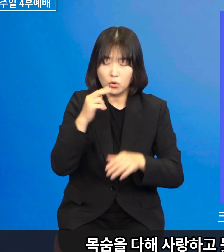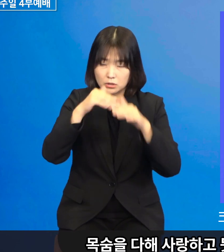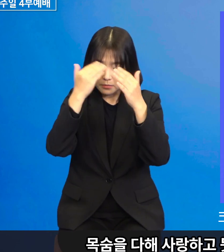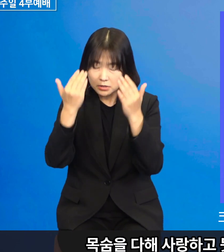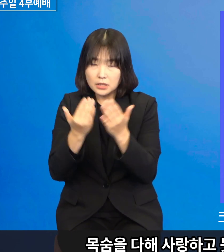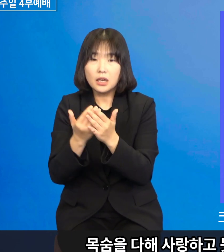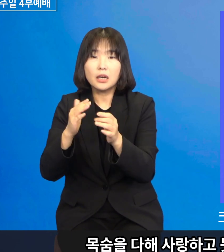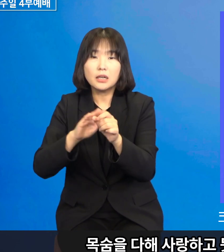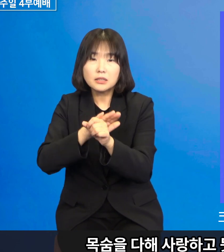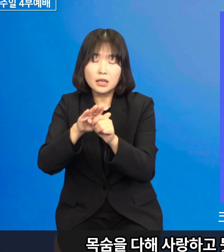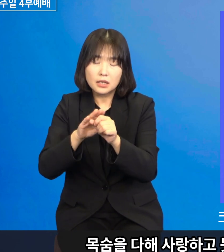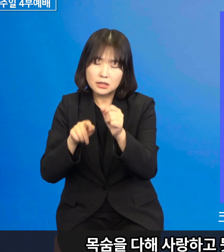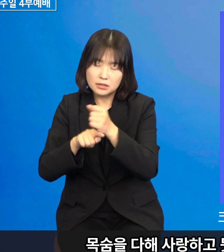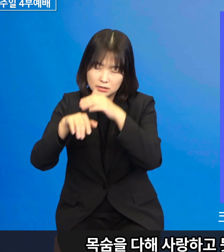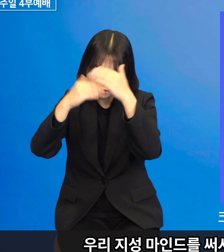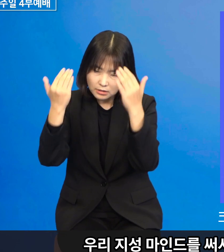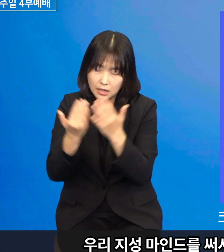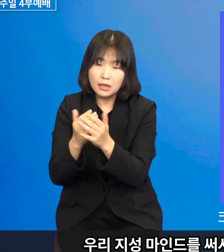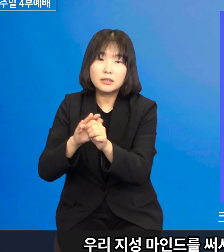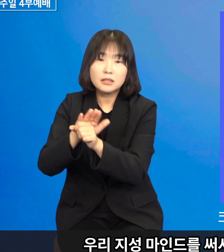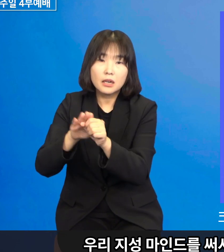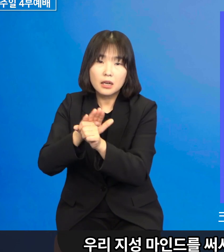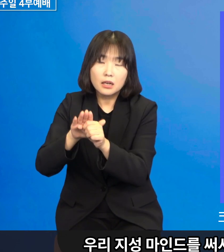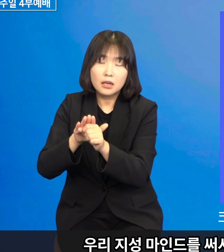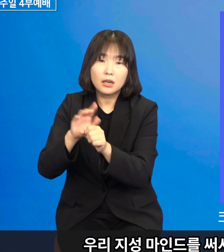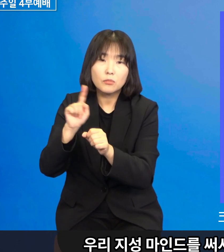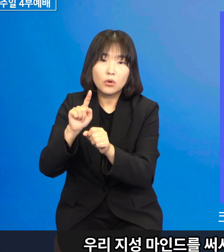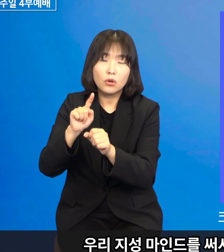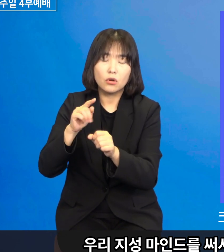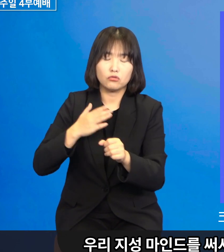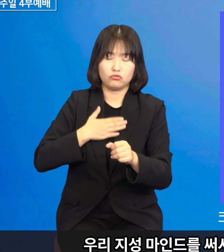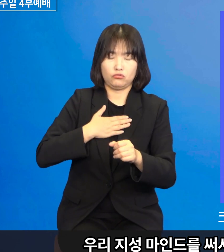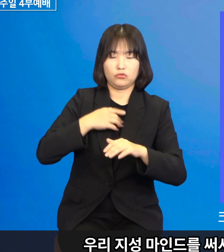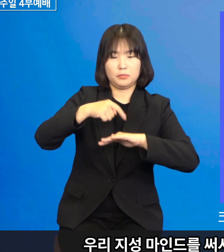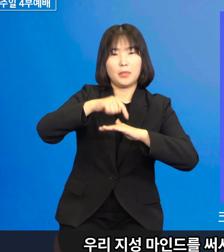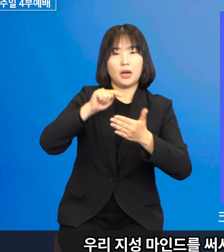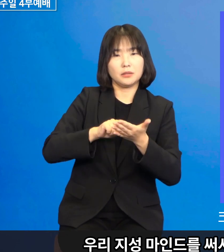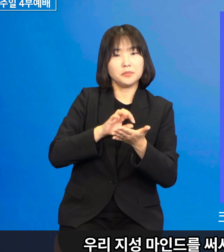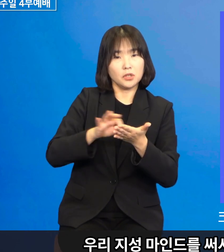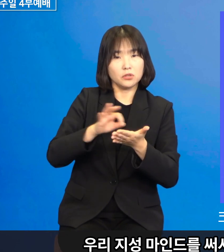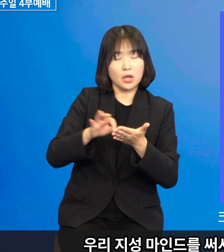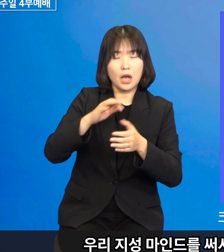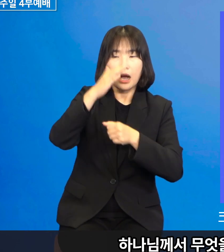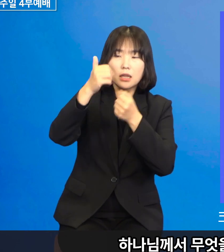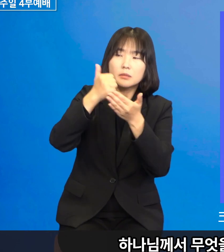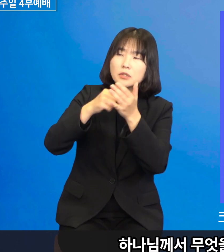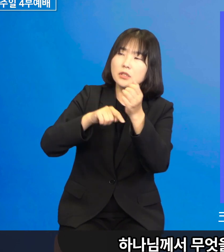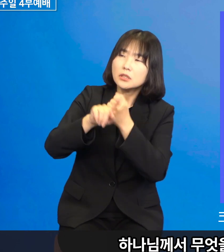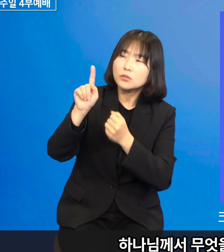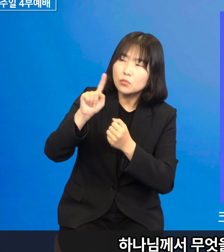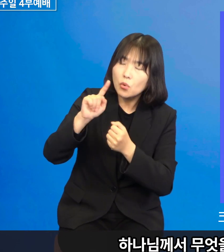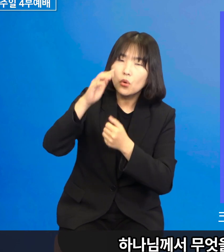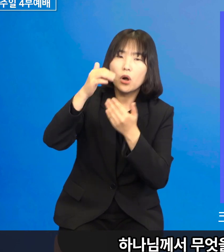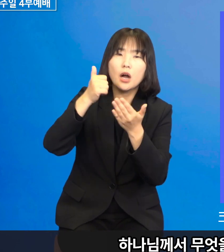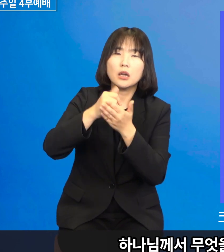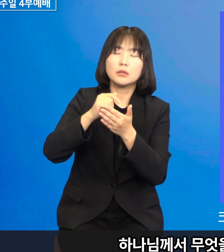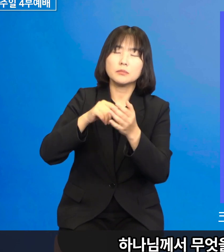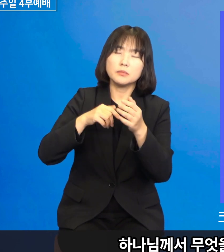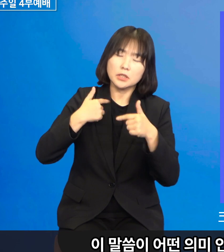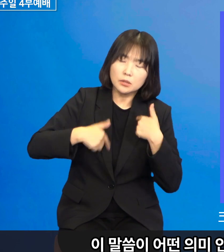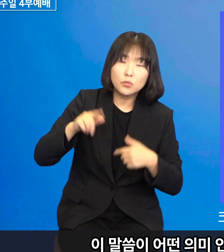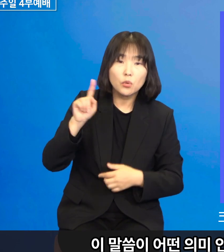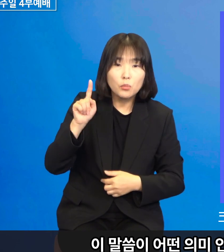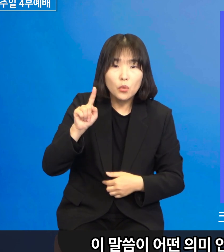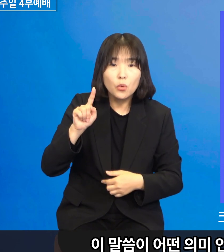사랑하고 뜻을 다해 사랑한다는 것은 우리 지성, 마인드를 써서 하나님의 뜻이 무엇인지, 하나님께서 무엇을 기뻐하시는